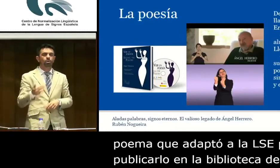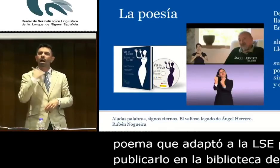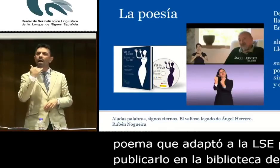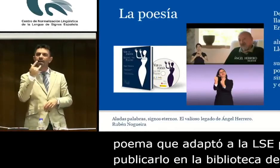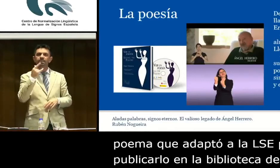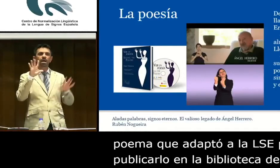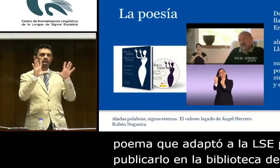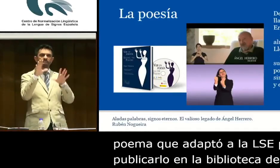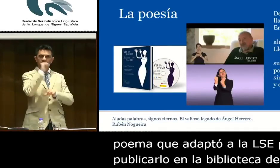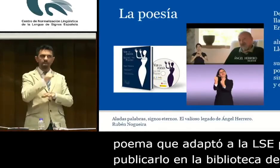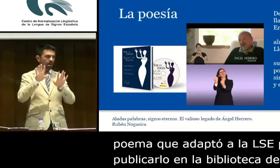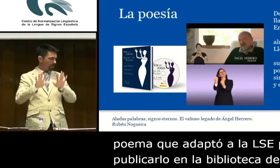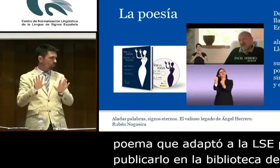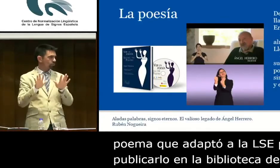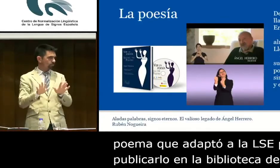década,